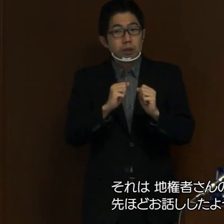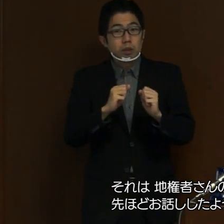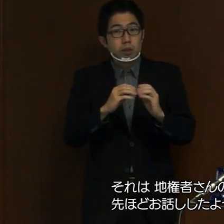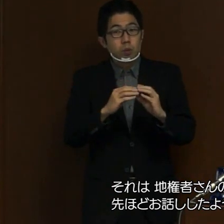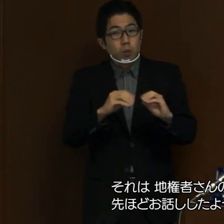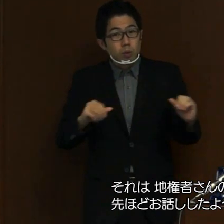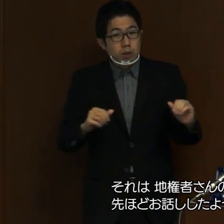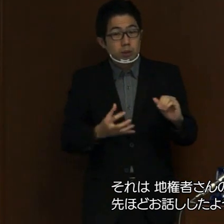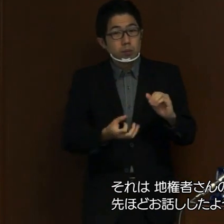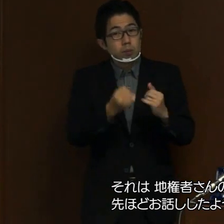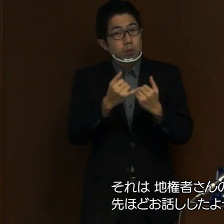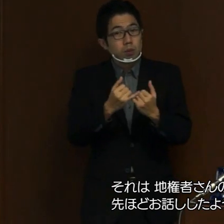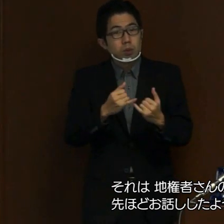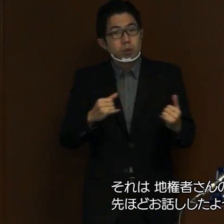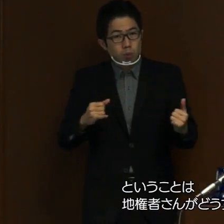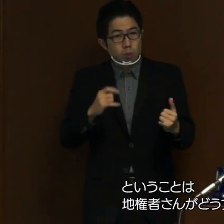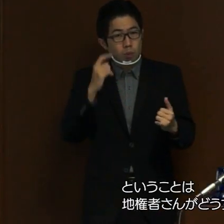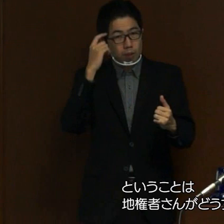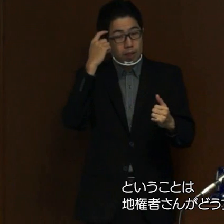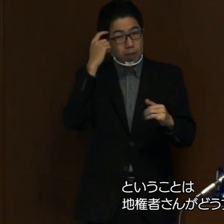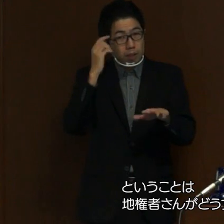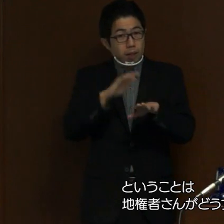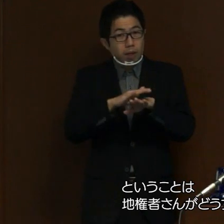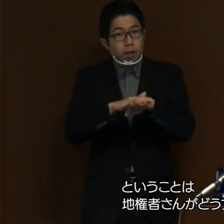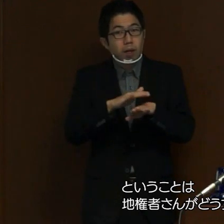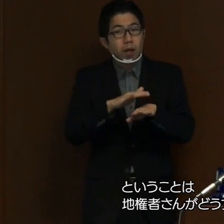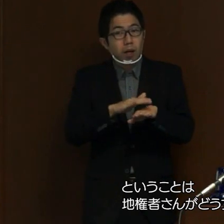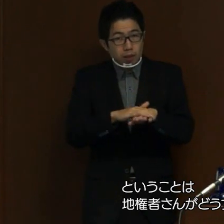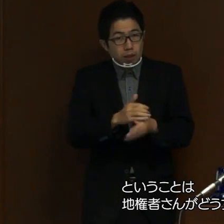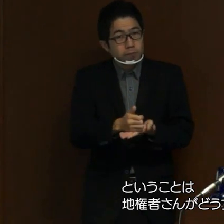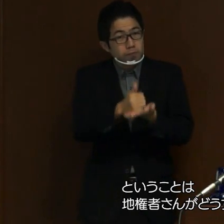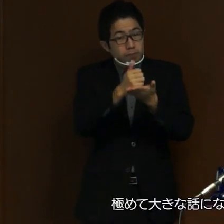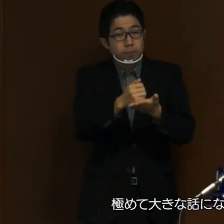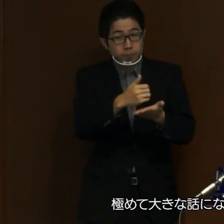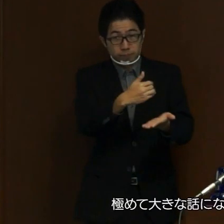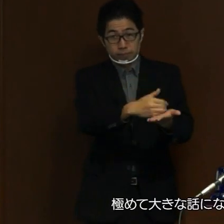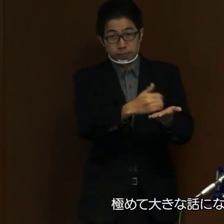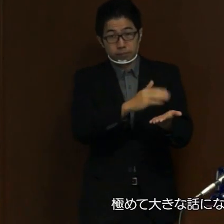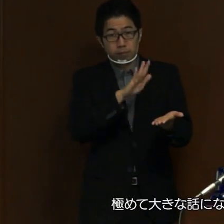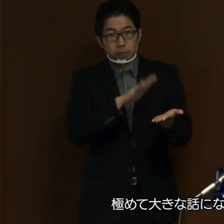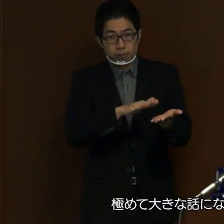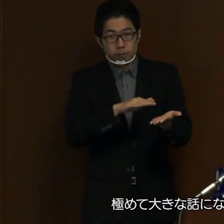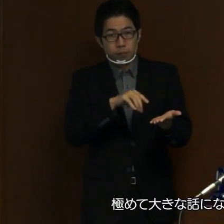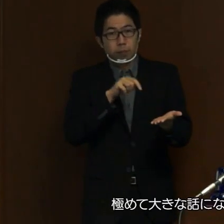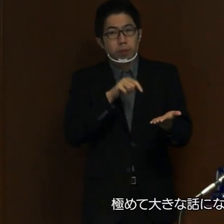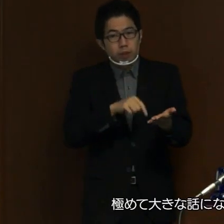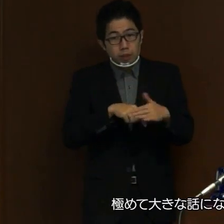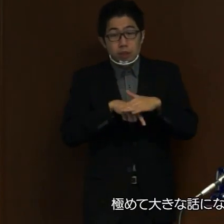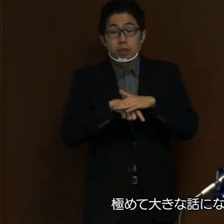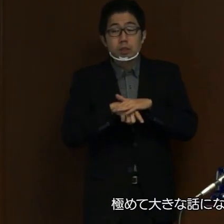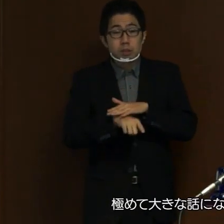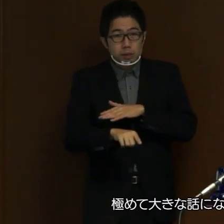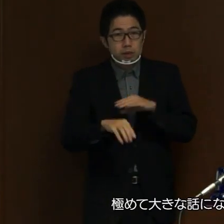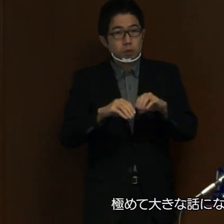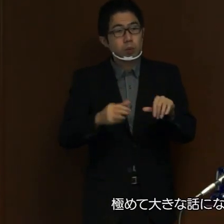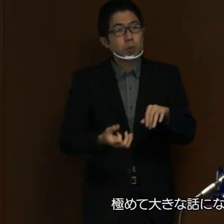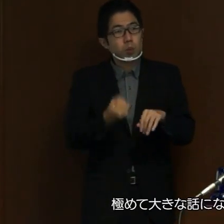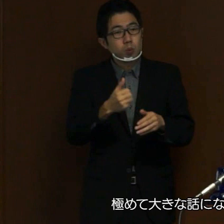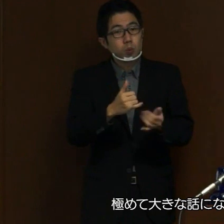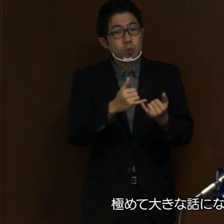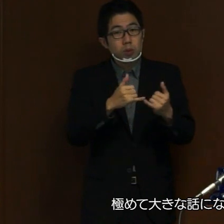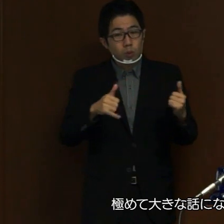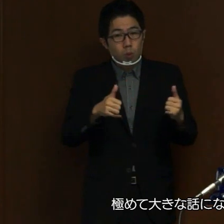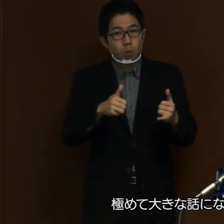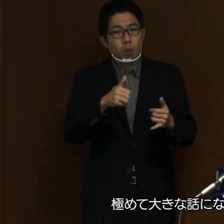どお話したようになりました。ということは、地権者さんがどうするかっていうのは極めて大きな話になってくると思